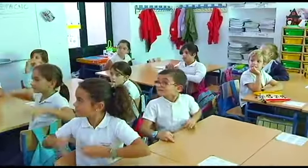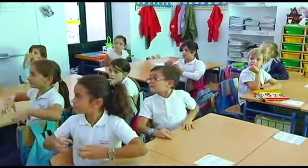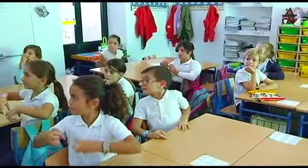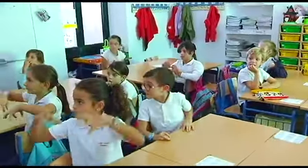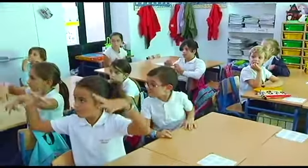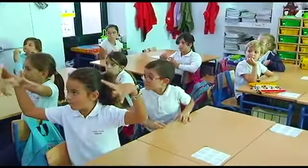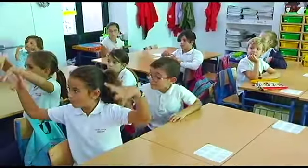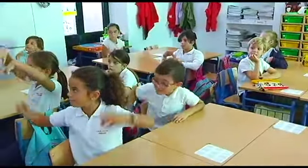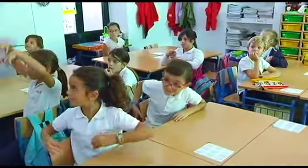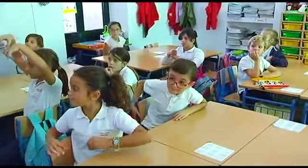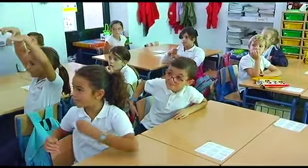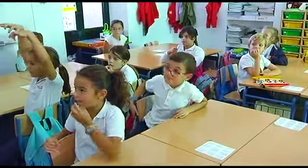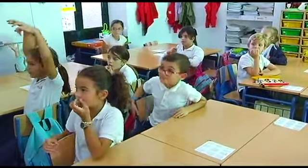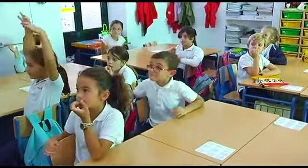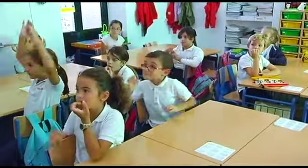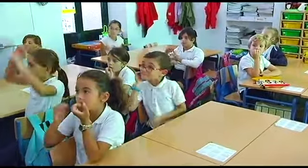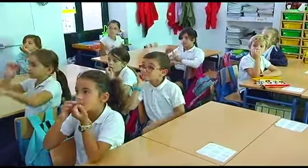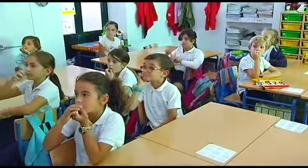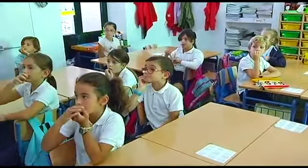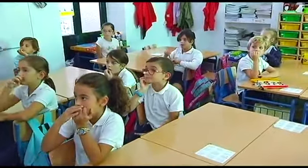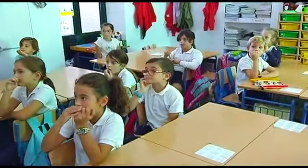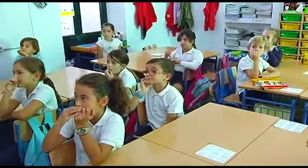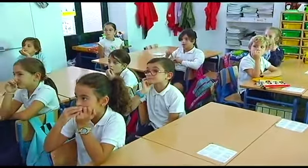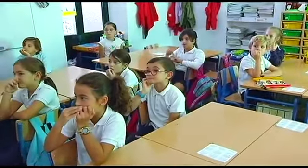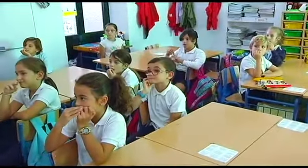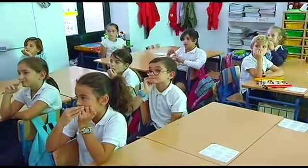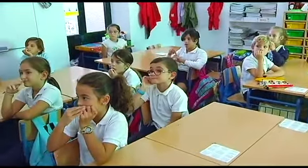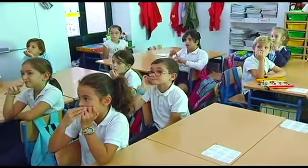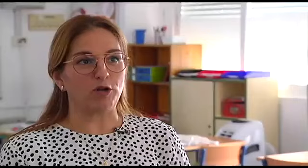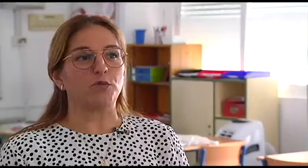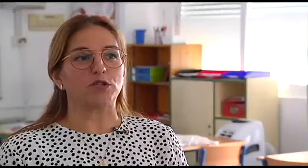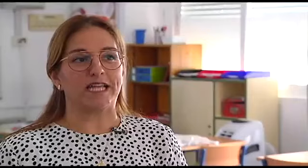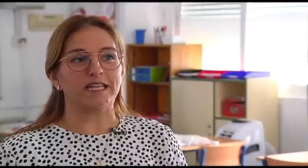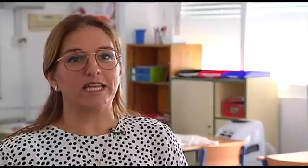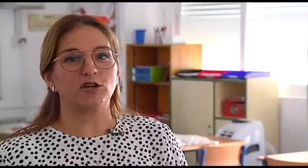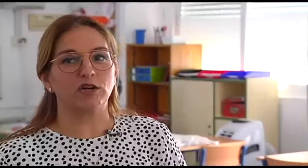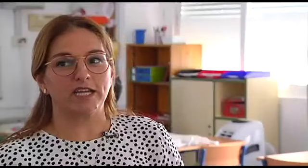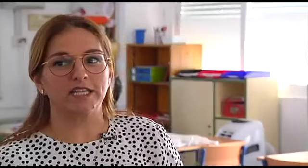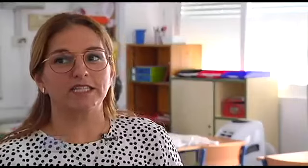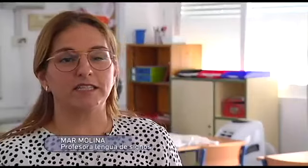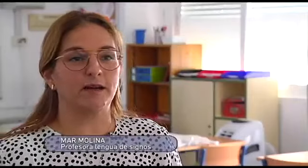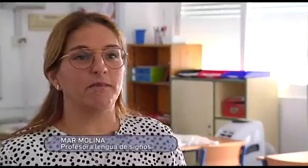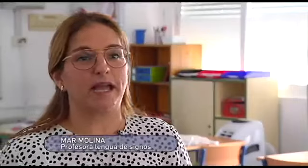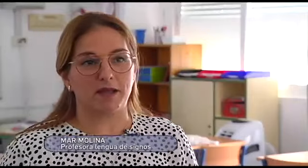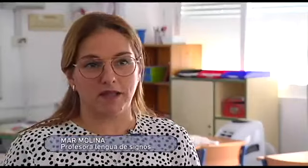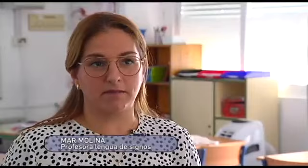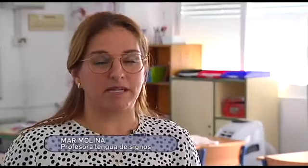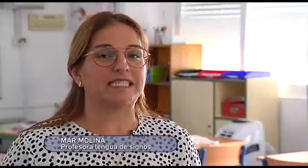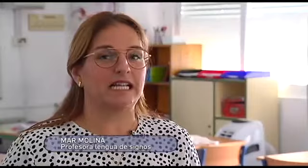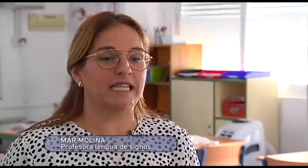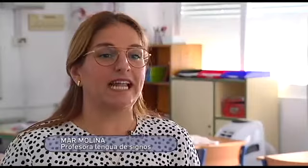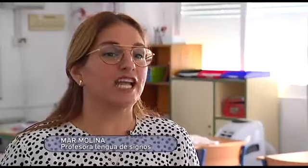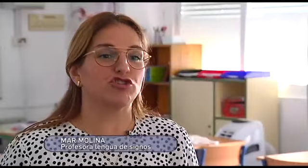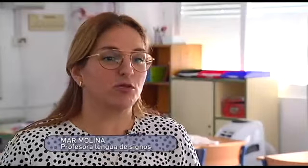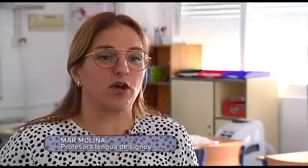que subía, ¿verdad? Era como la harina que sube. Muy bien. Lo importante y lo que hay que resaltar es que no somos